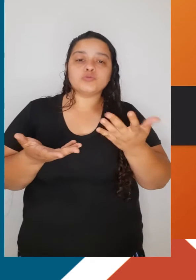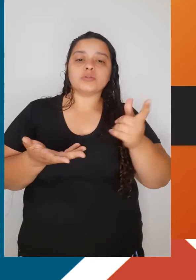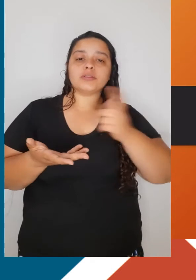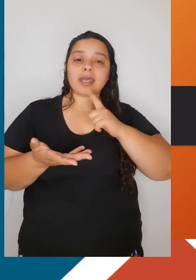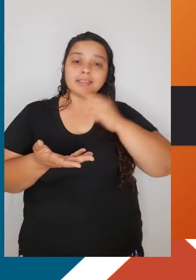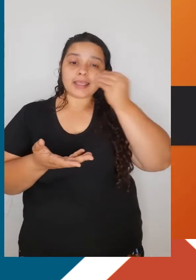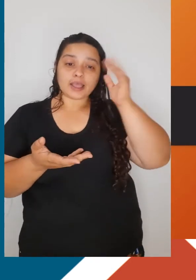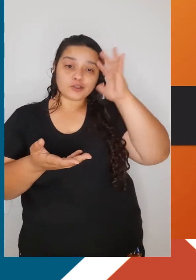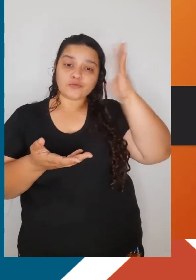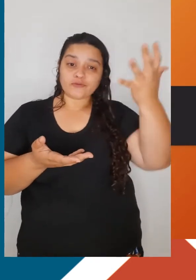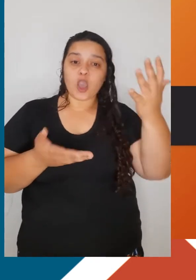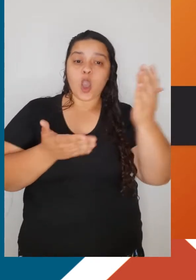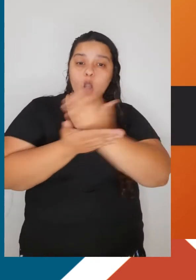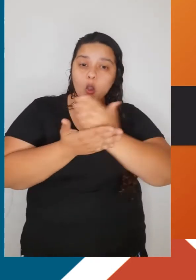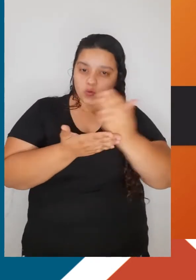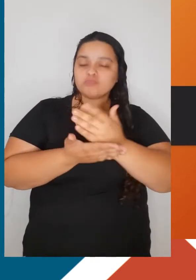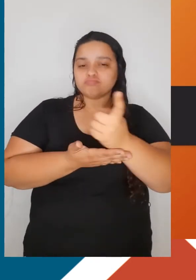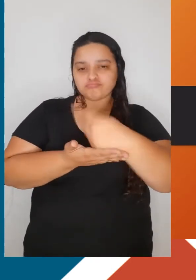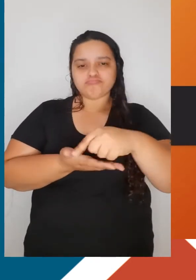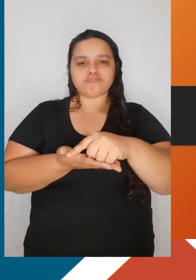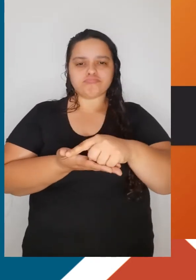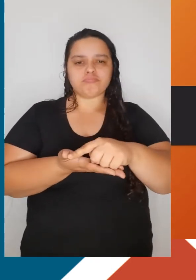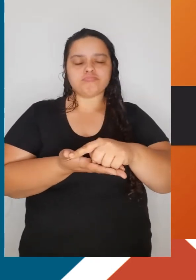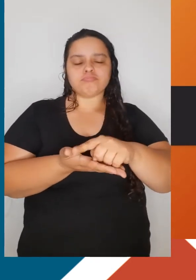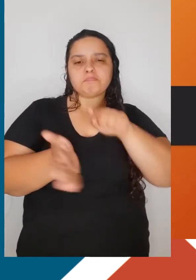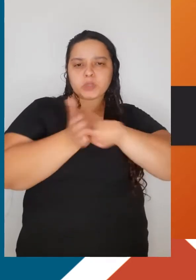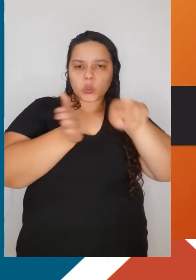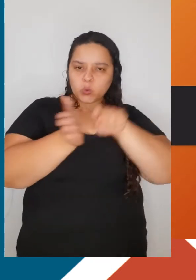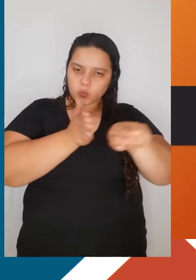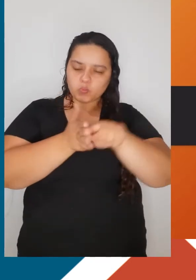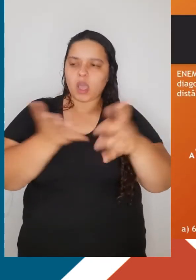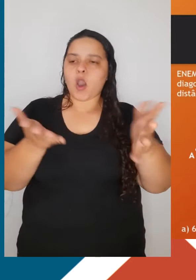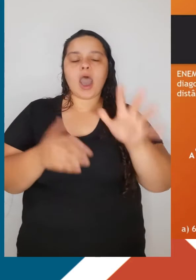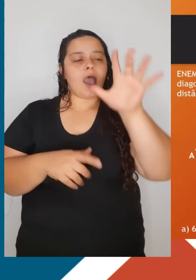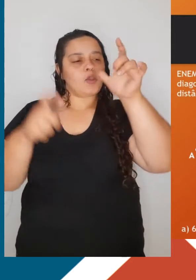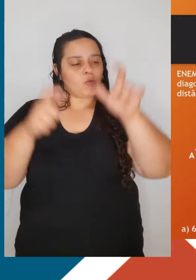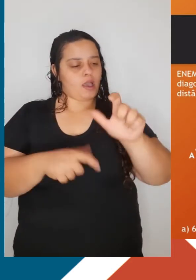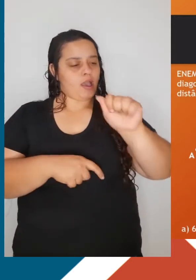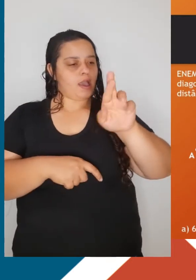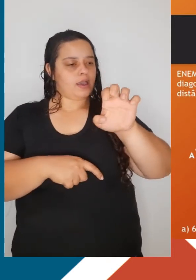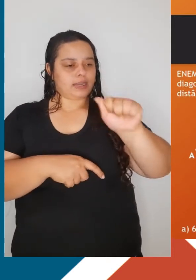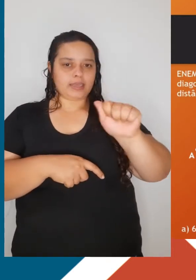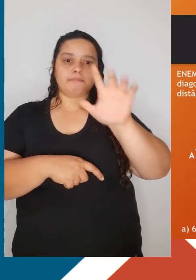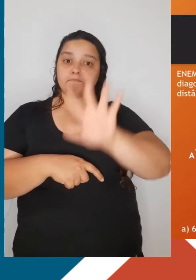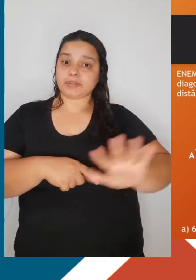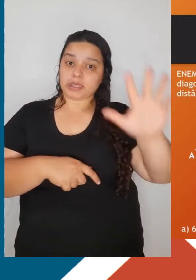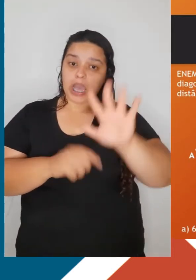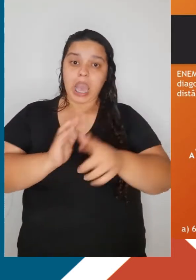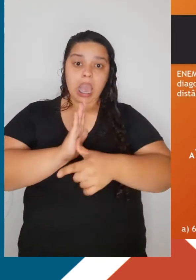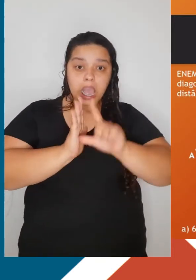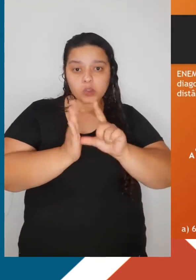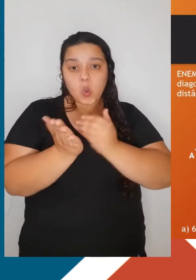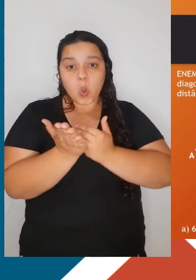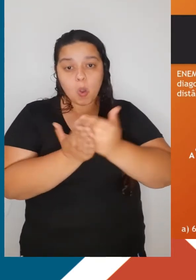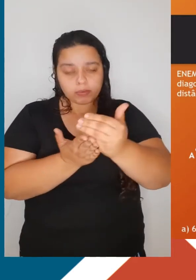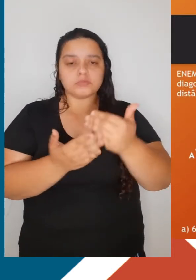resolver alguns exercícios envolvendo o conteúdo área de figuras planas. Vamos lá? Antes de iniciar, recomendo para